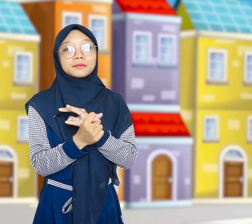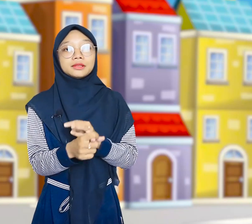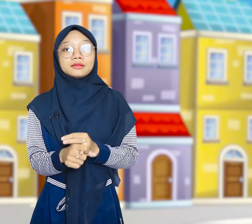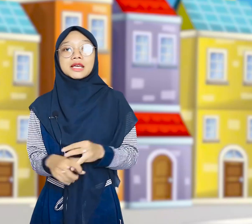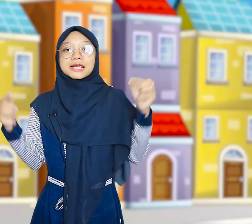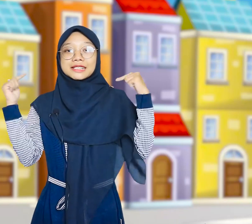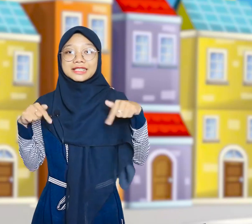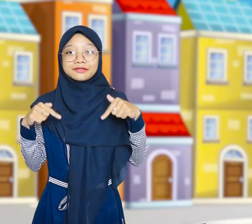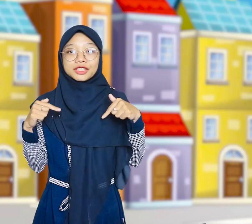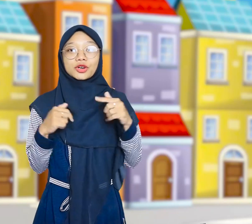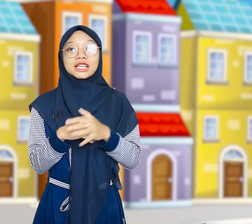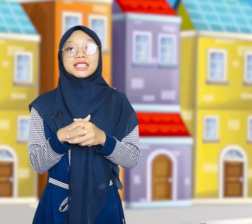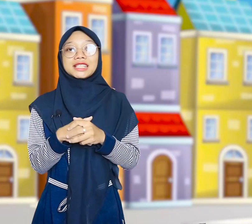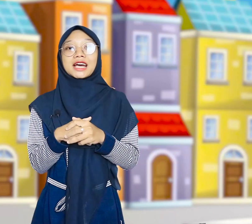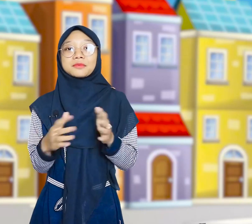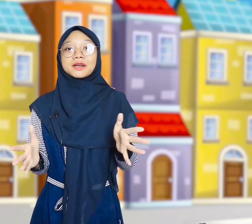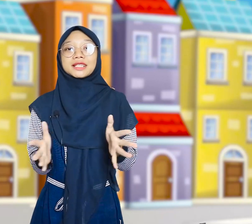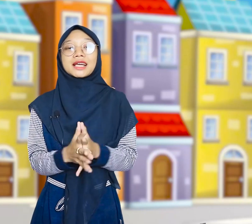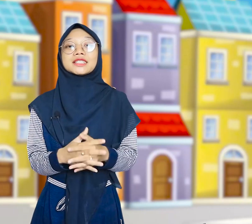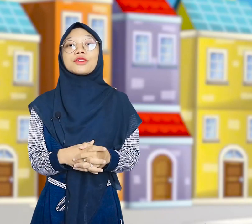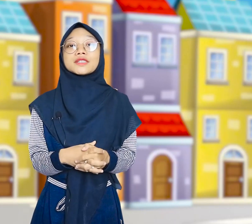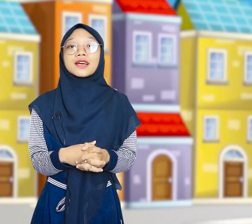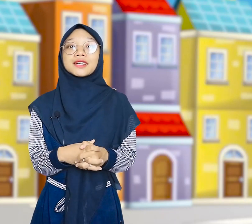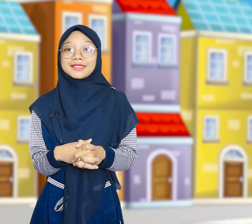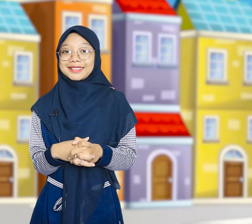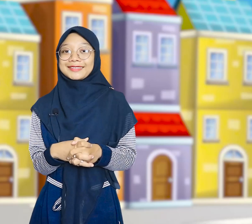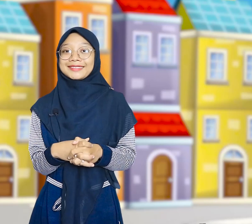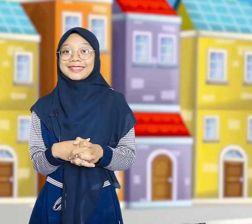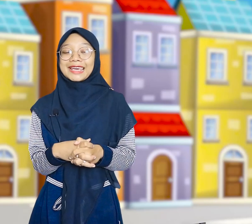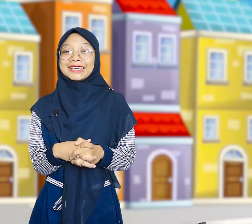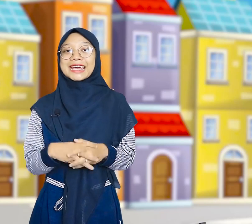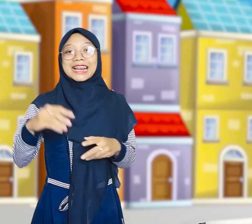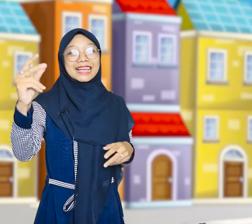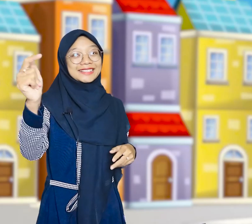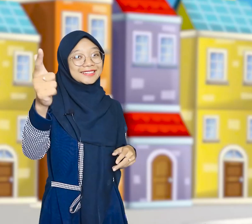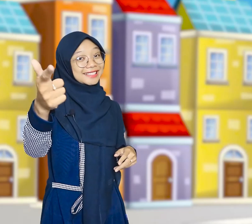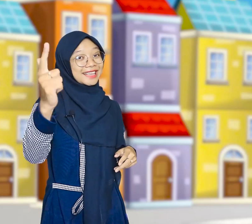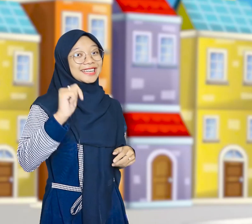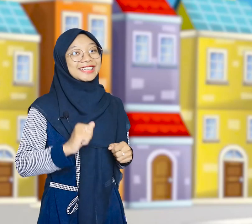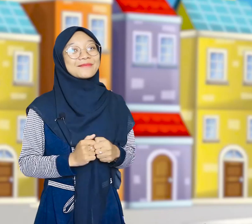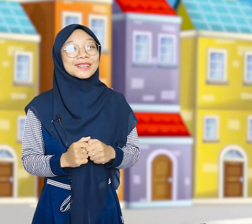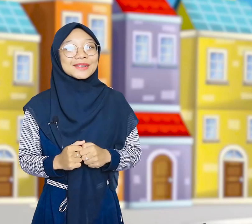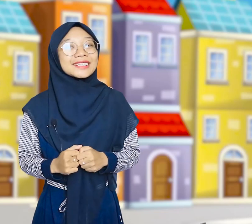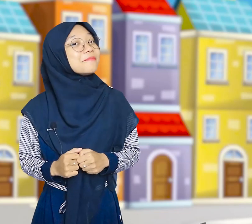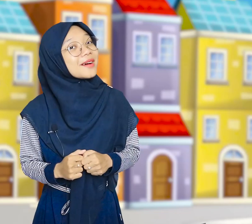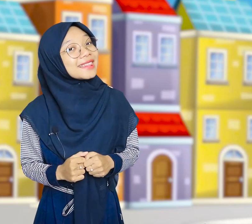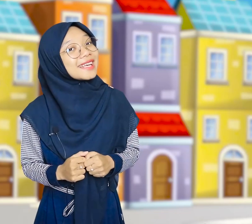government. Di video kali ini kita akan membahas tentang traffic signs. Oke, langsung saja kita masuk ke